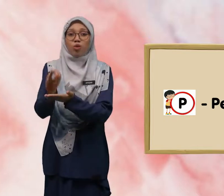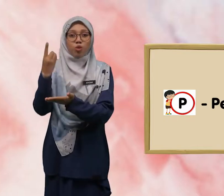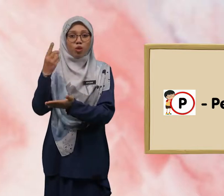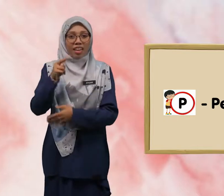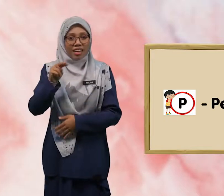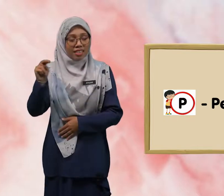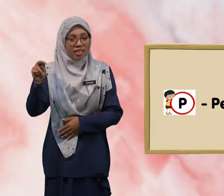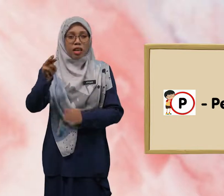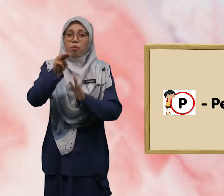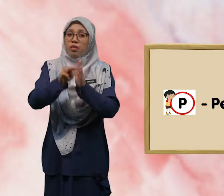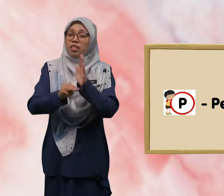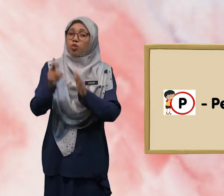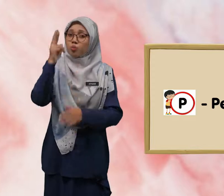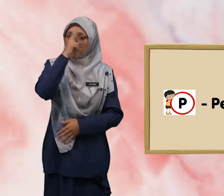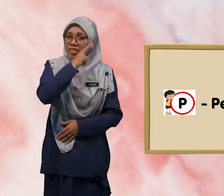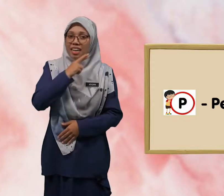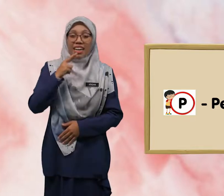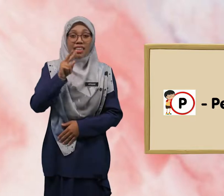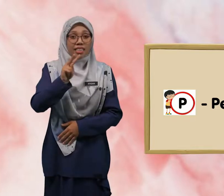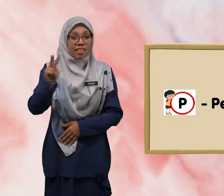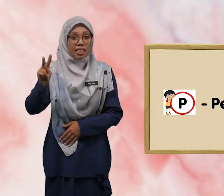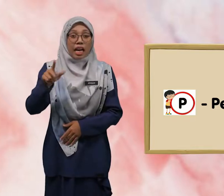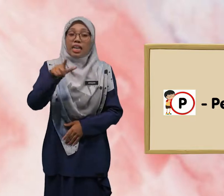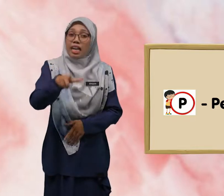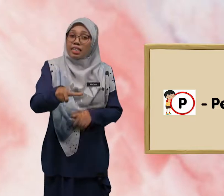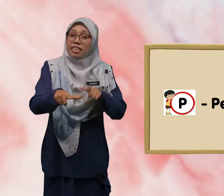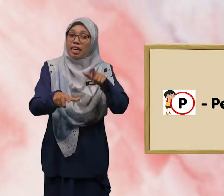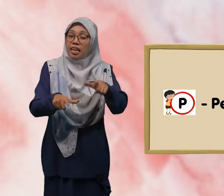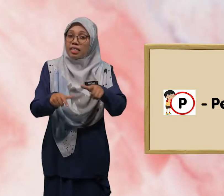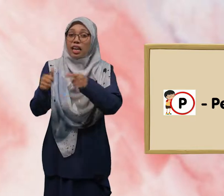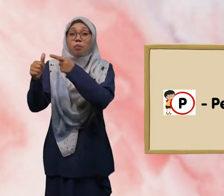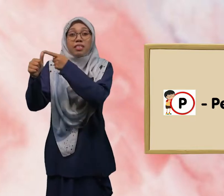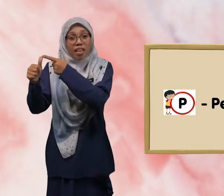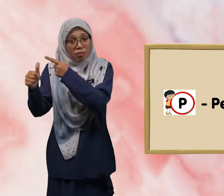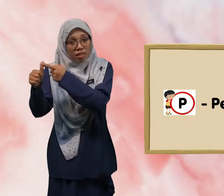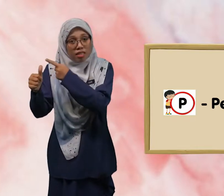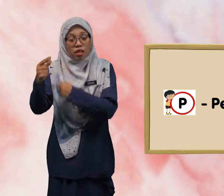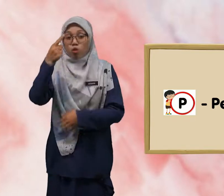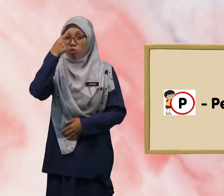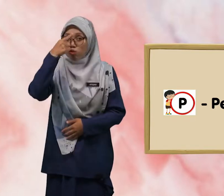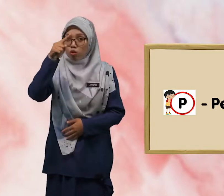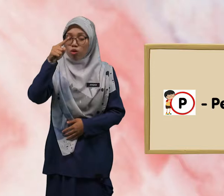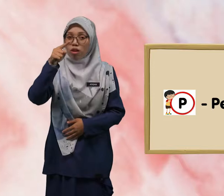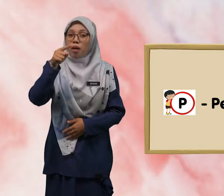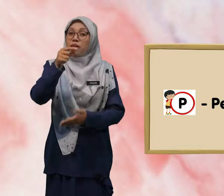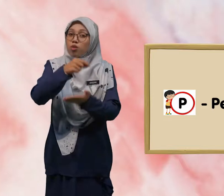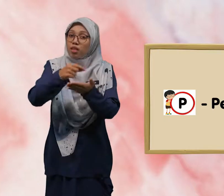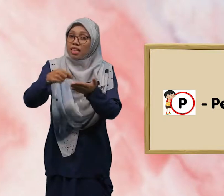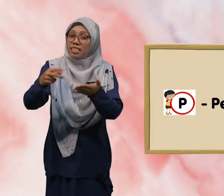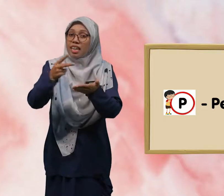pendahuluan merupakan langkah yang pertama untuk menulis